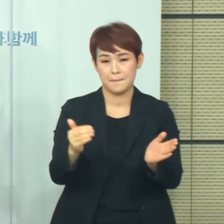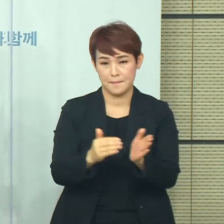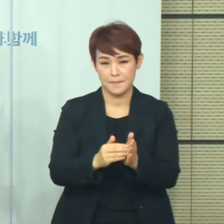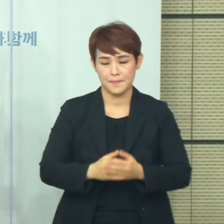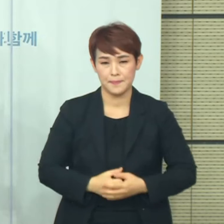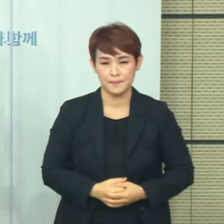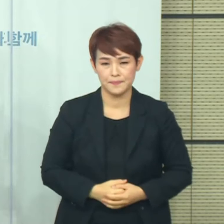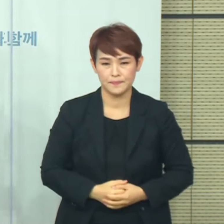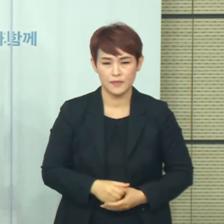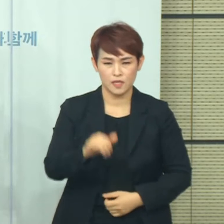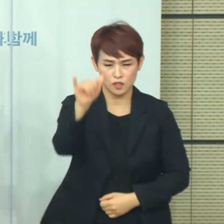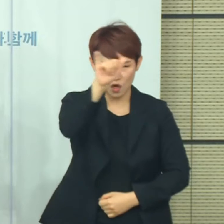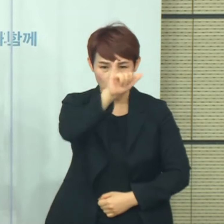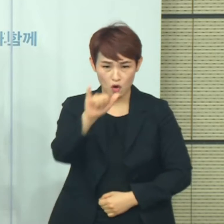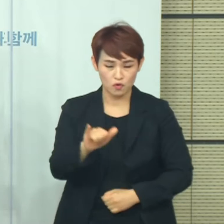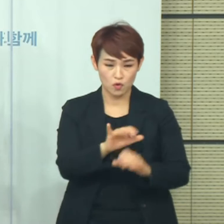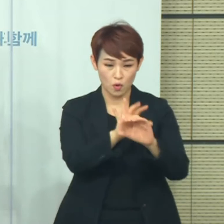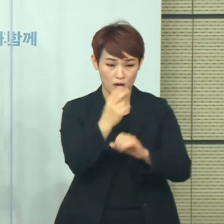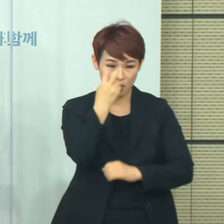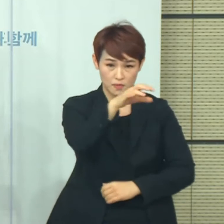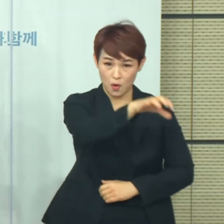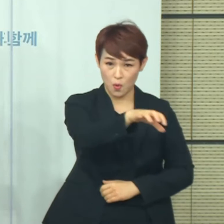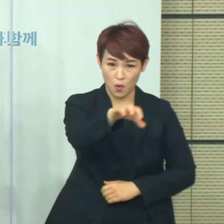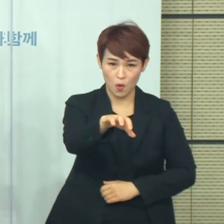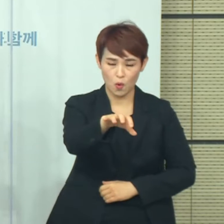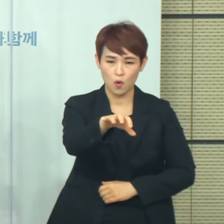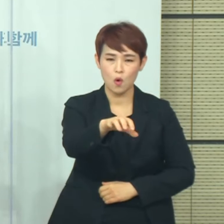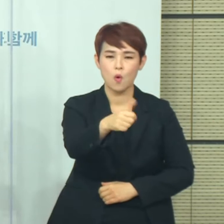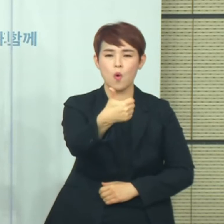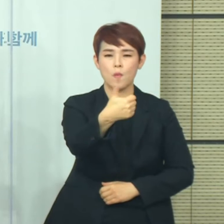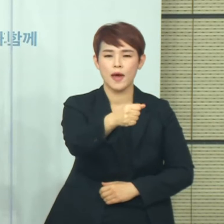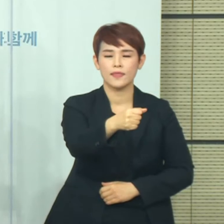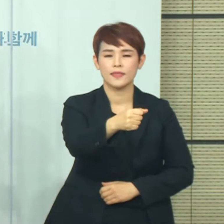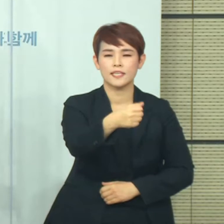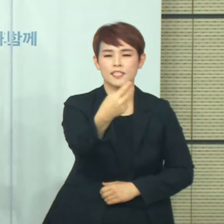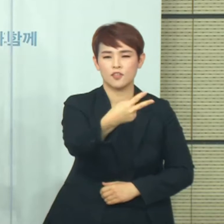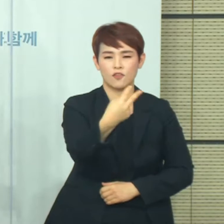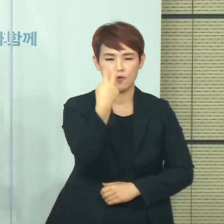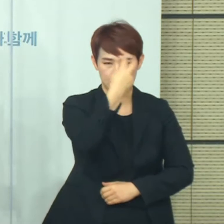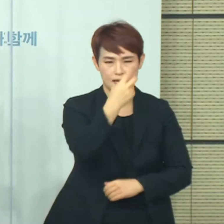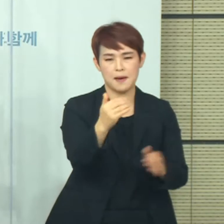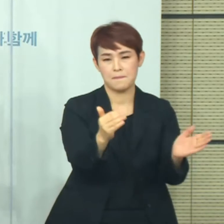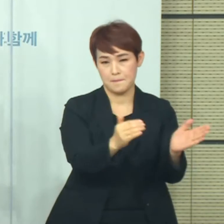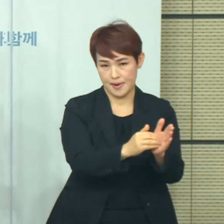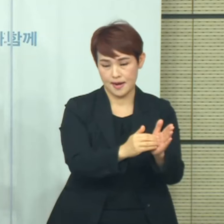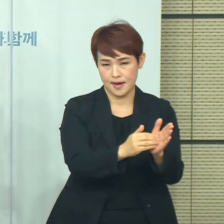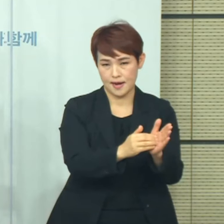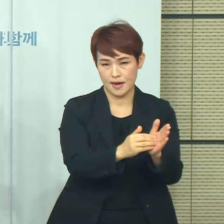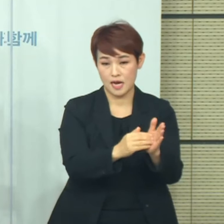있습니다. 전국 선별 진료소에서는 어제 약 5만 2천여 명을 검사하였고,